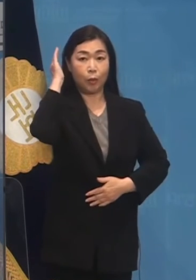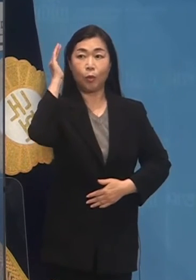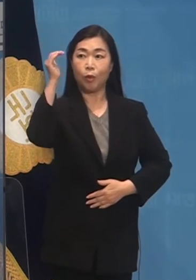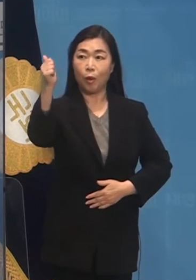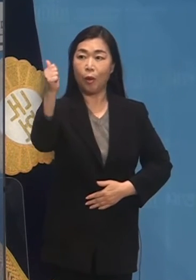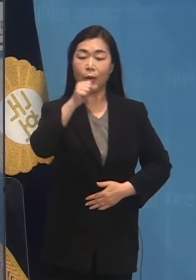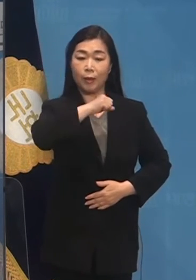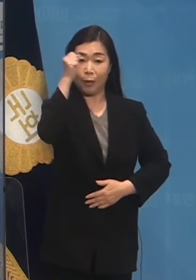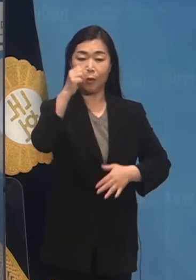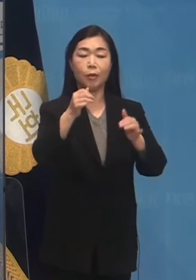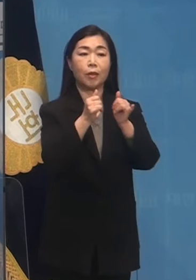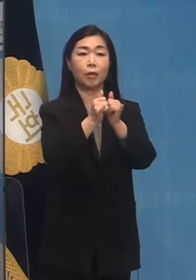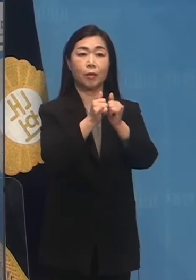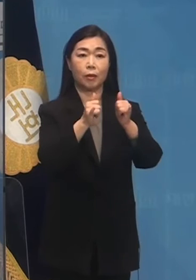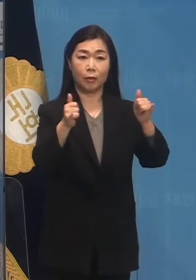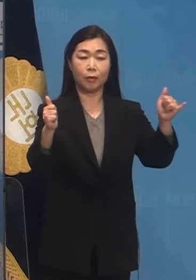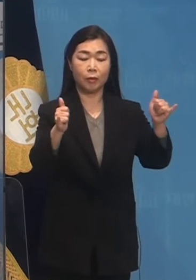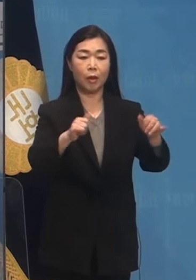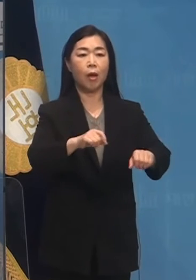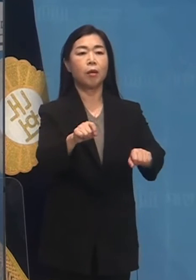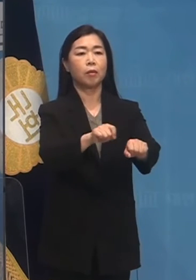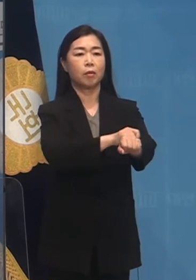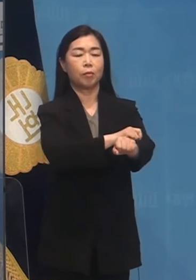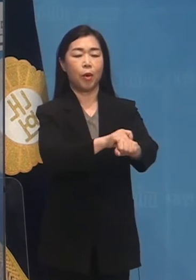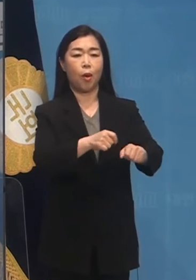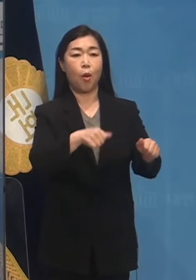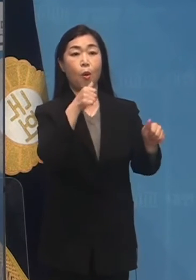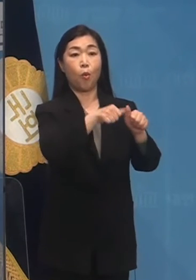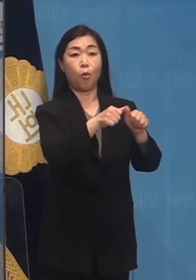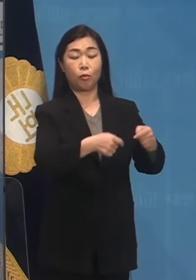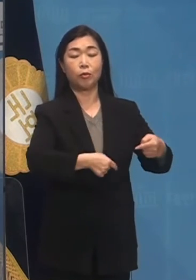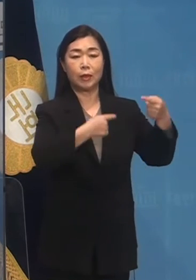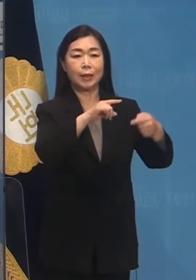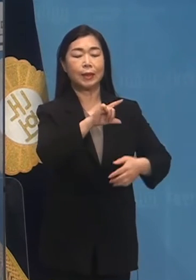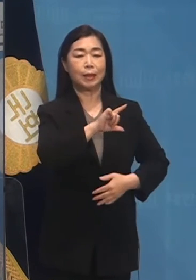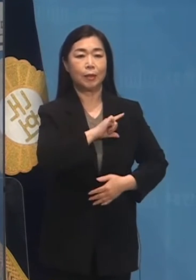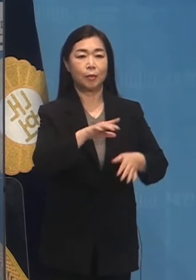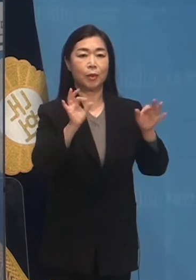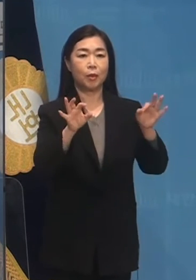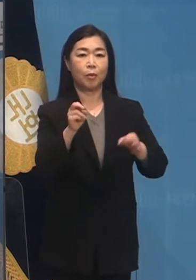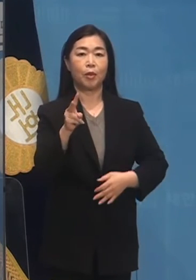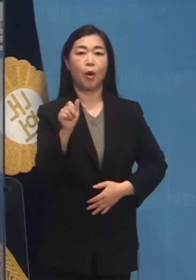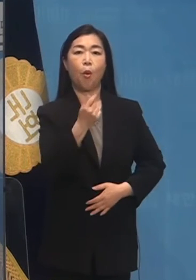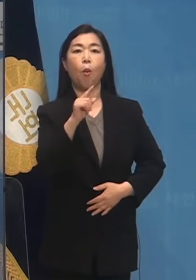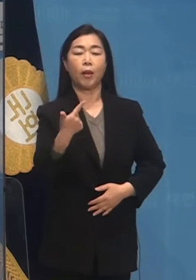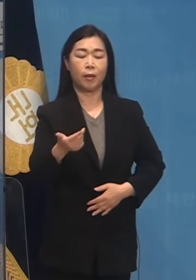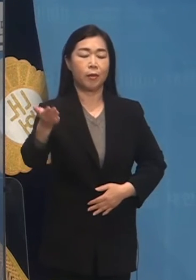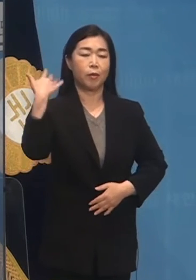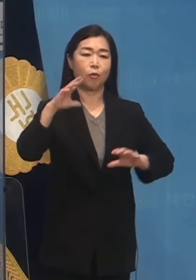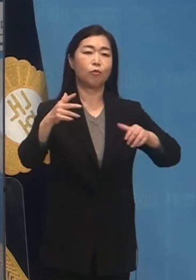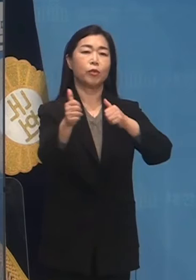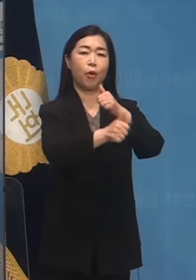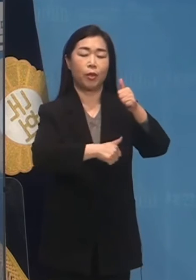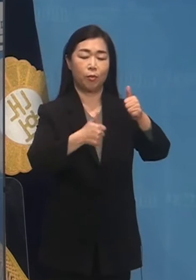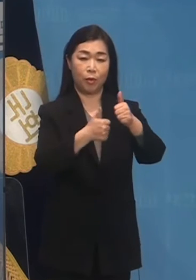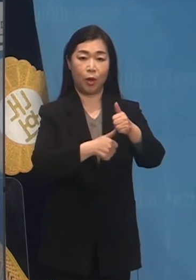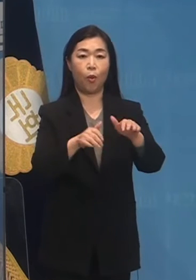대통령 당선인 특별고문 김영환 전 의원입니다. 오늘